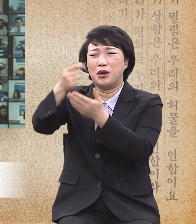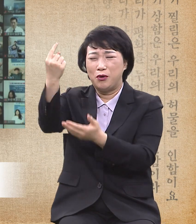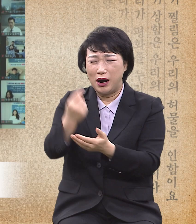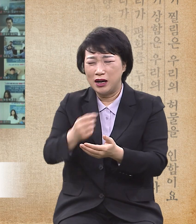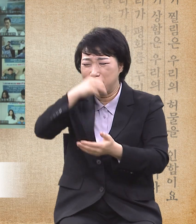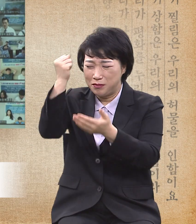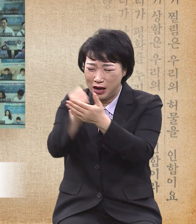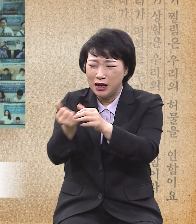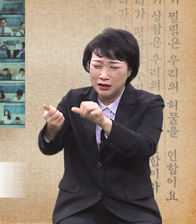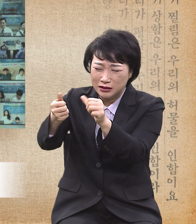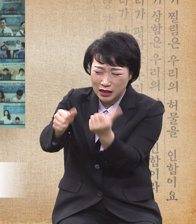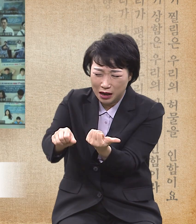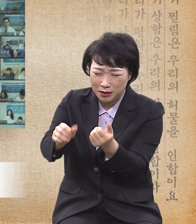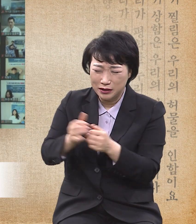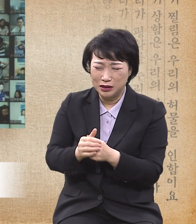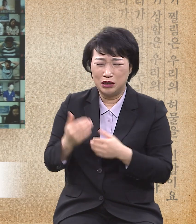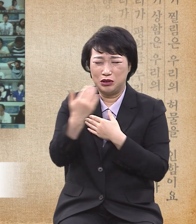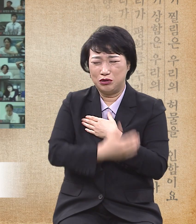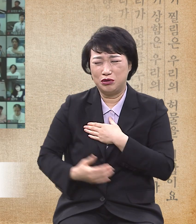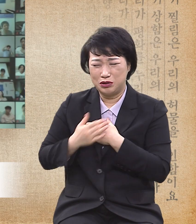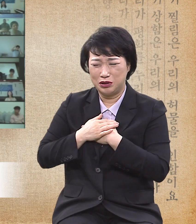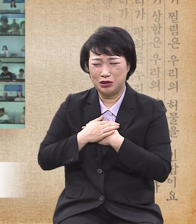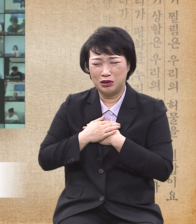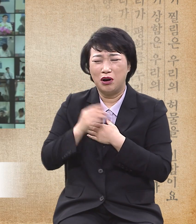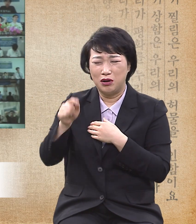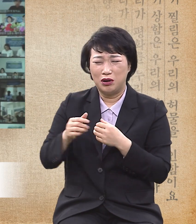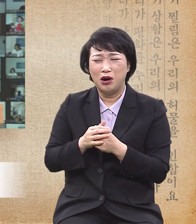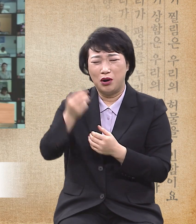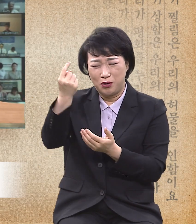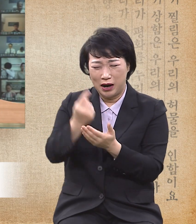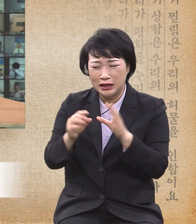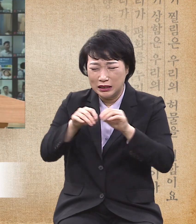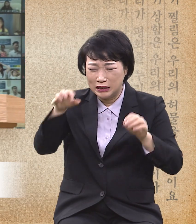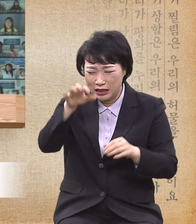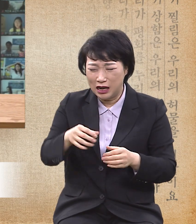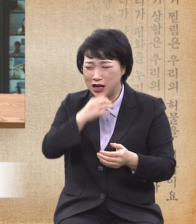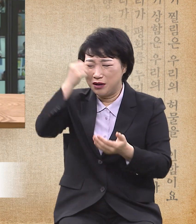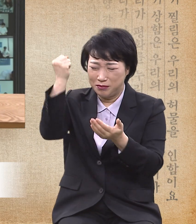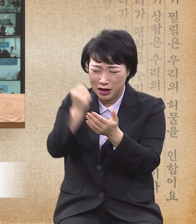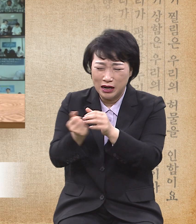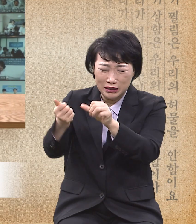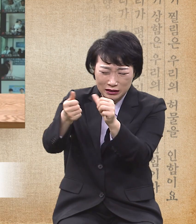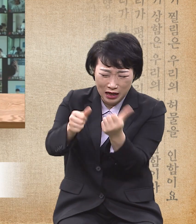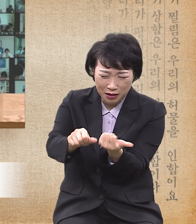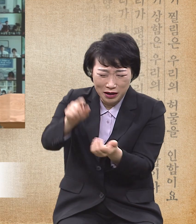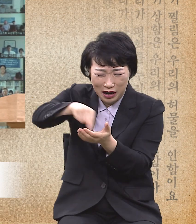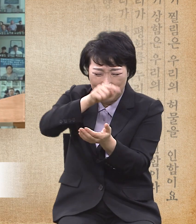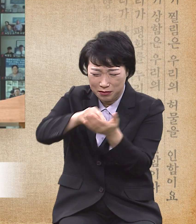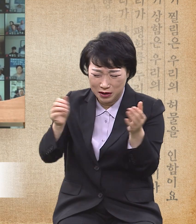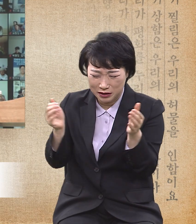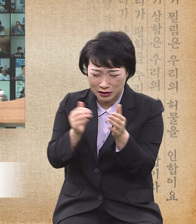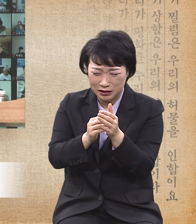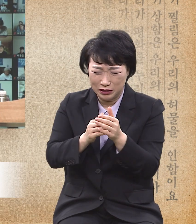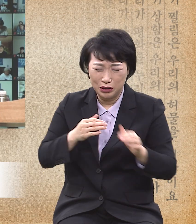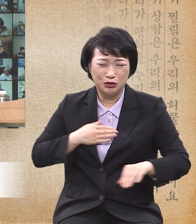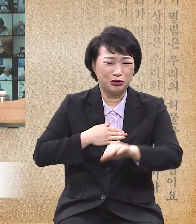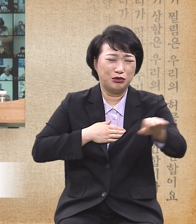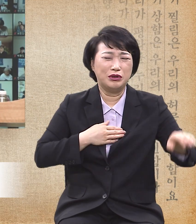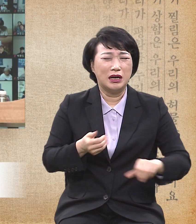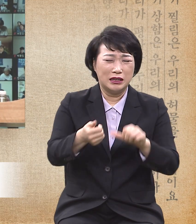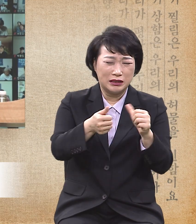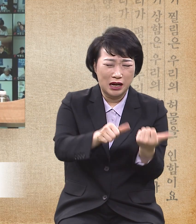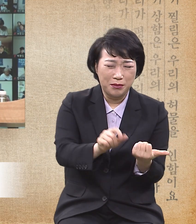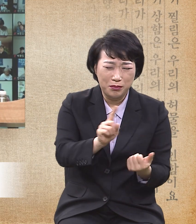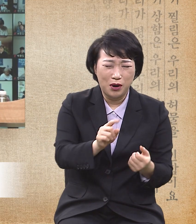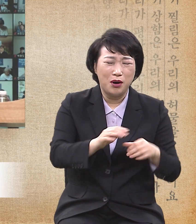사망으로 하나님의 아들을 육신으로 보내서 이 땅에서 십자가에서 사망으로 갚으셔서 우리의